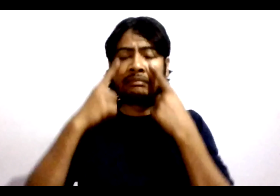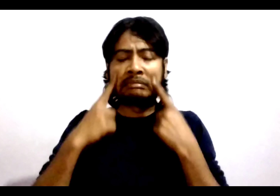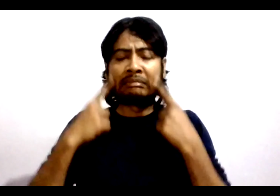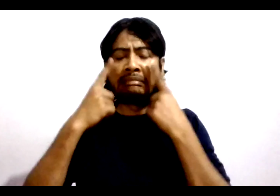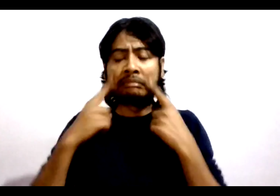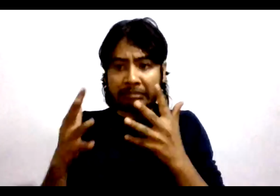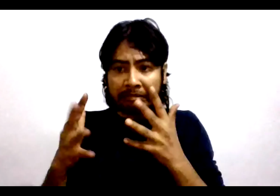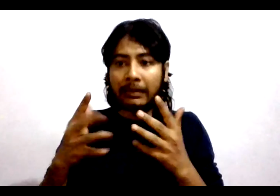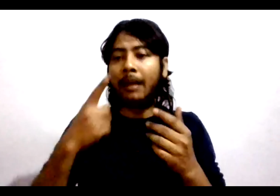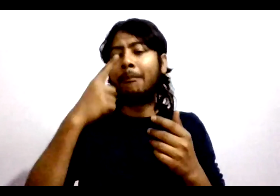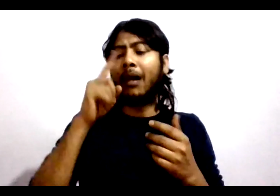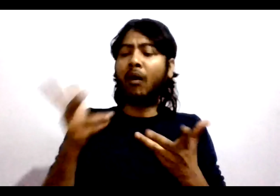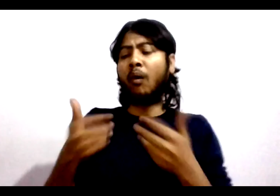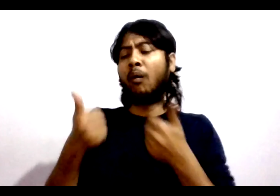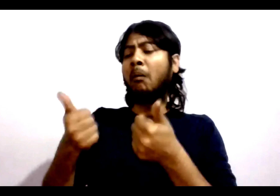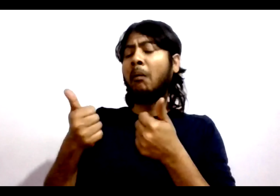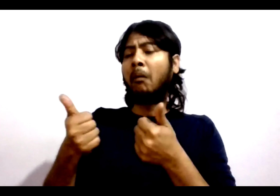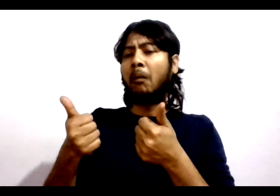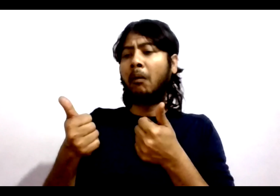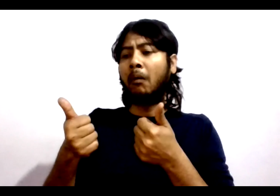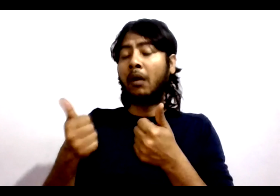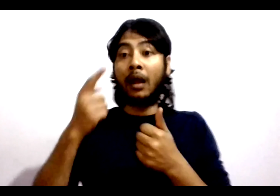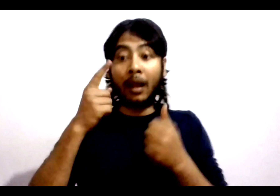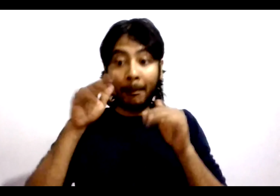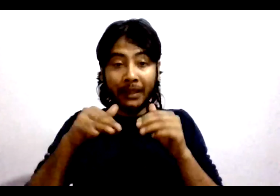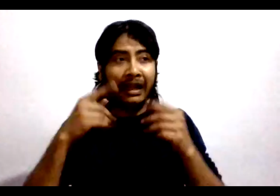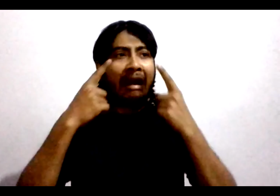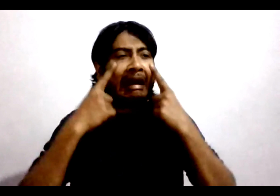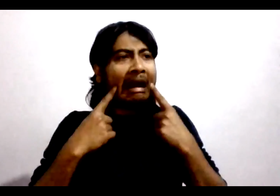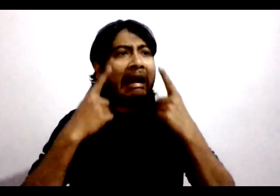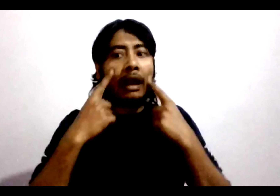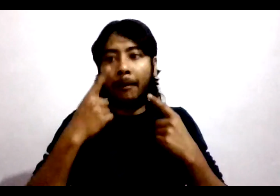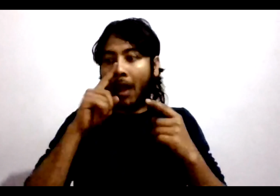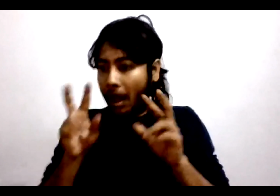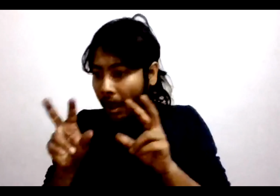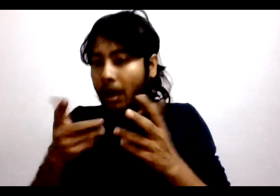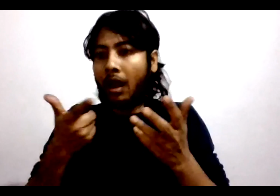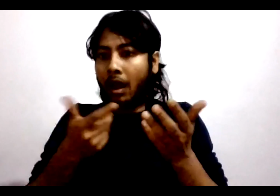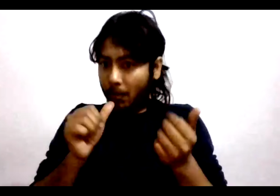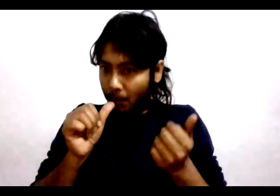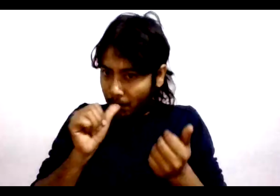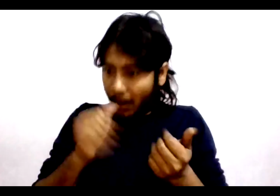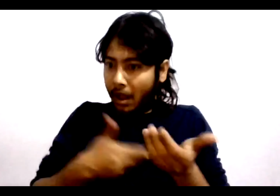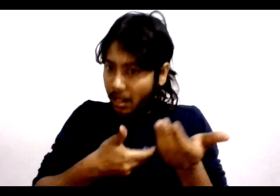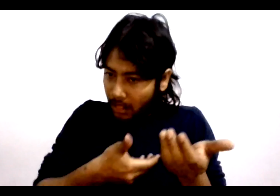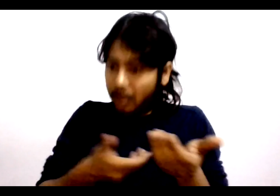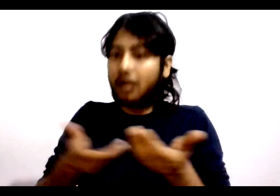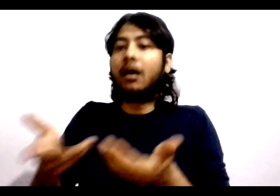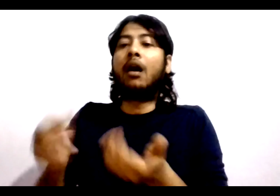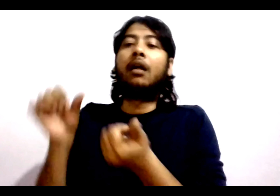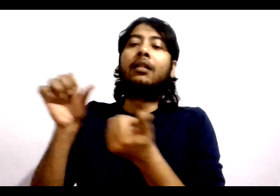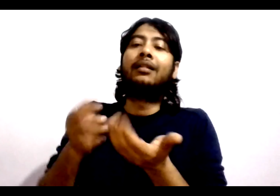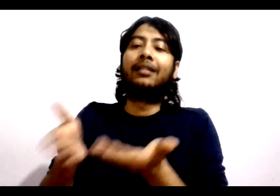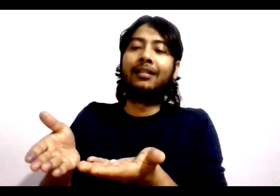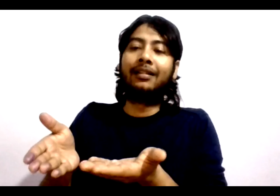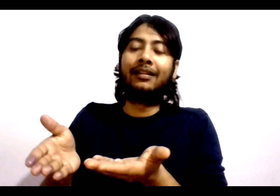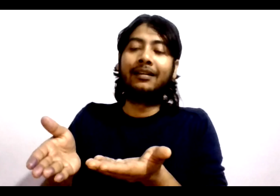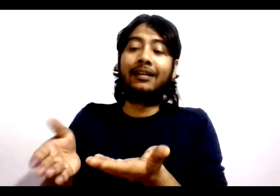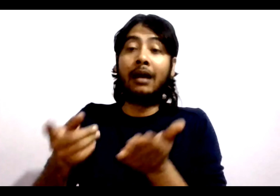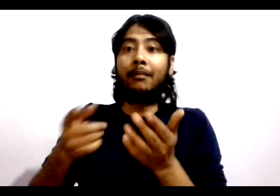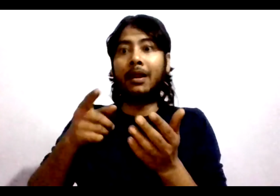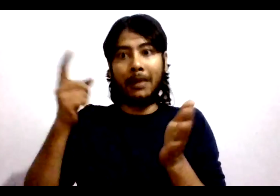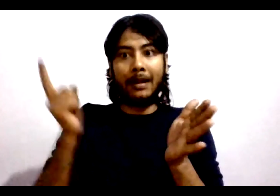है. Unless you make a noise, unless you verbalize, unless you invoke the law, unless you demand, many a time the